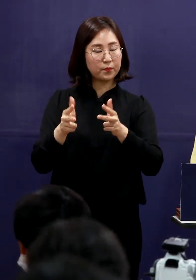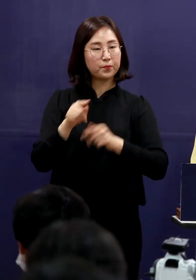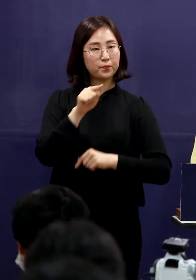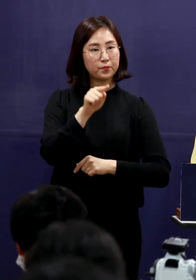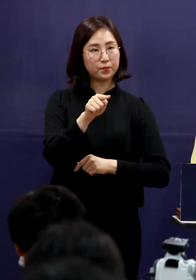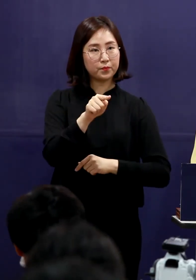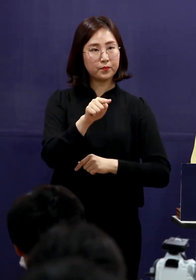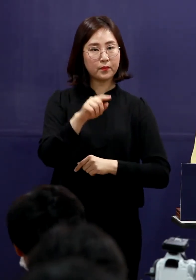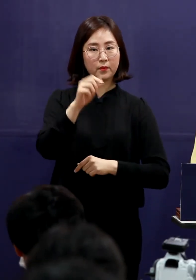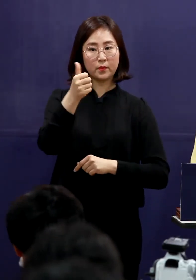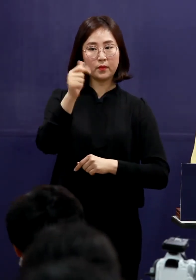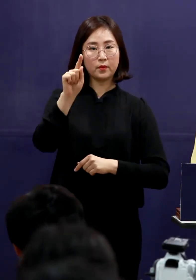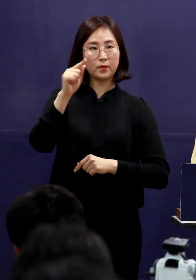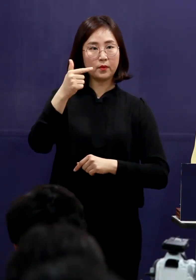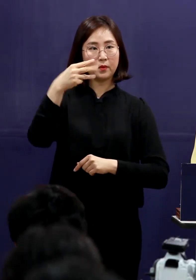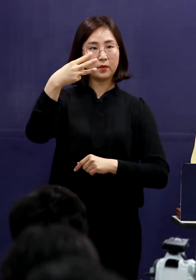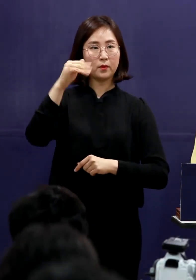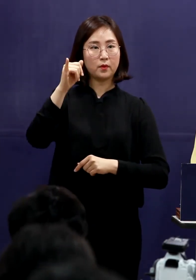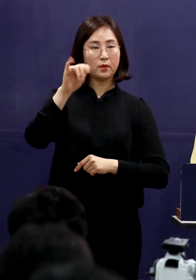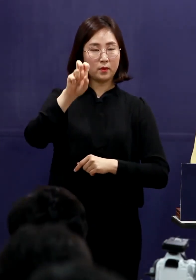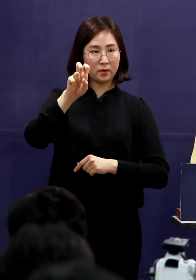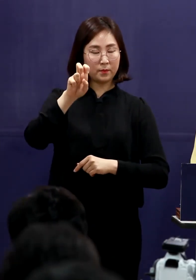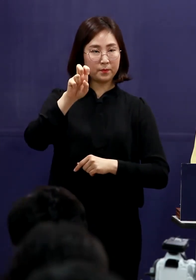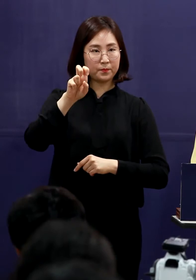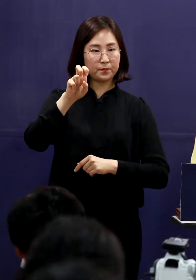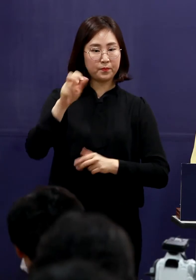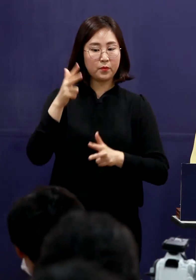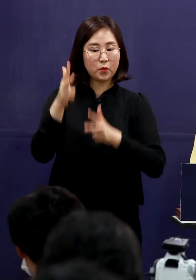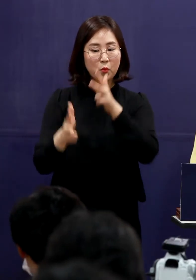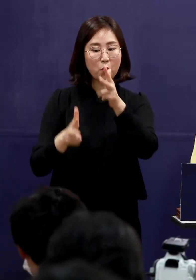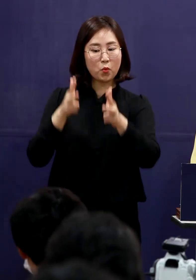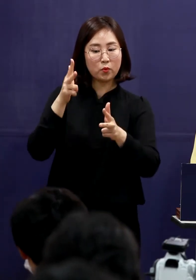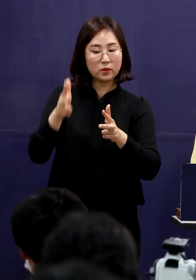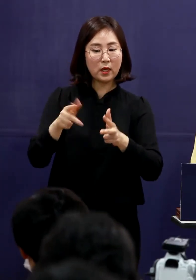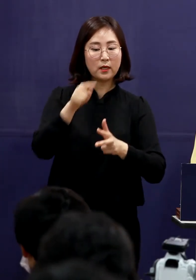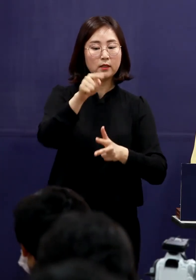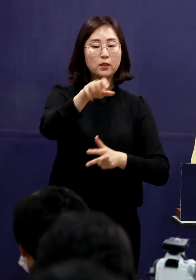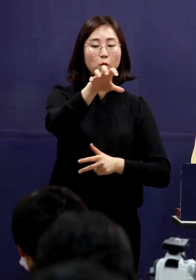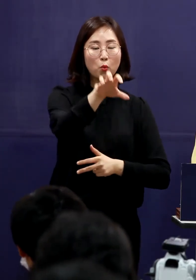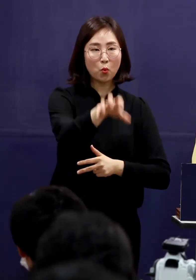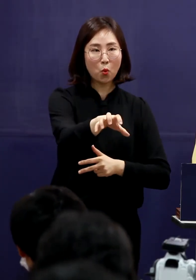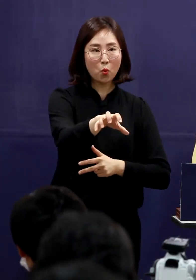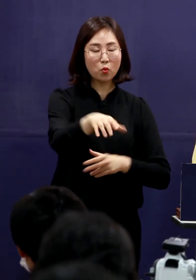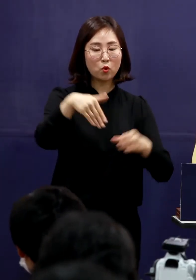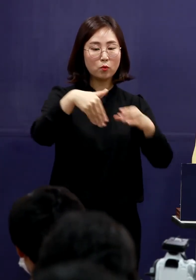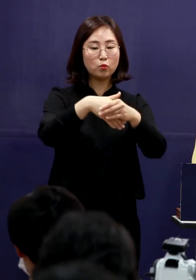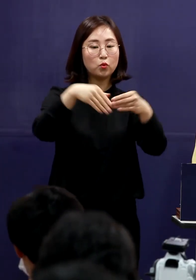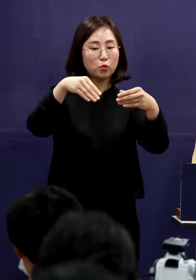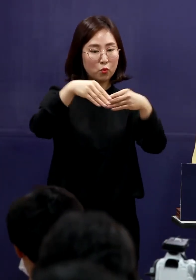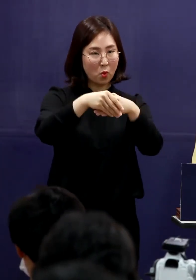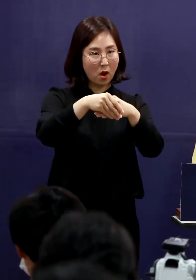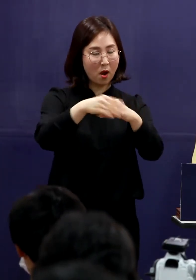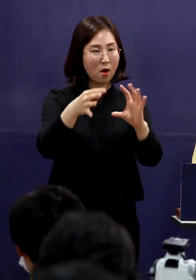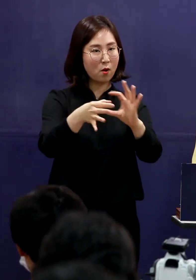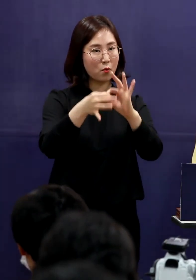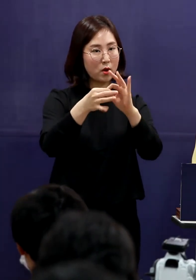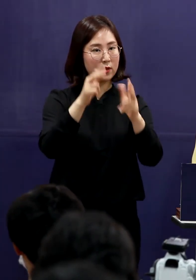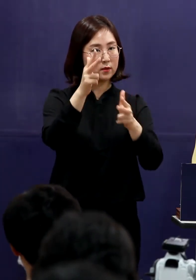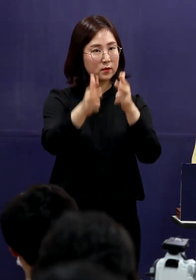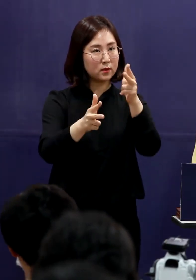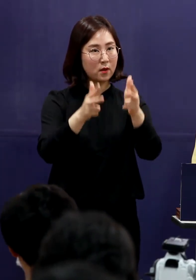있는 한림재지, 옛 한림재지 공장터의 문화재생과 관련해서는 일부